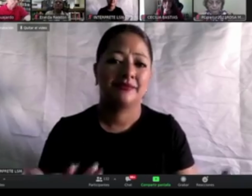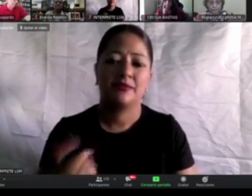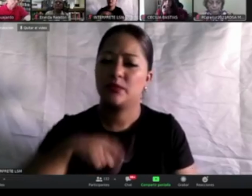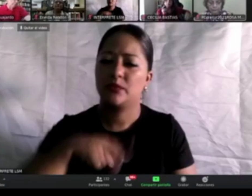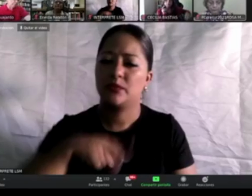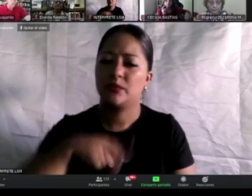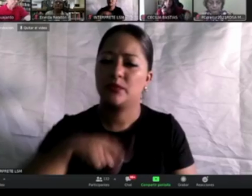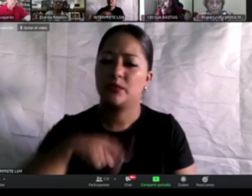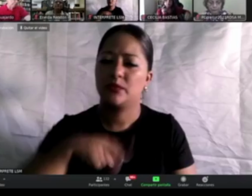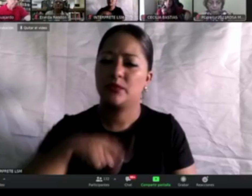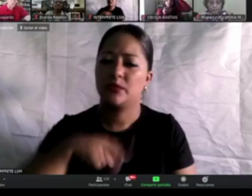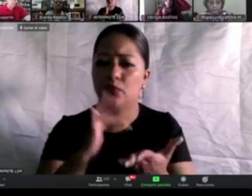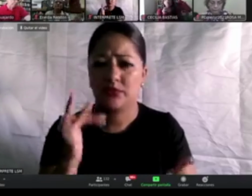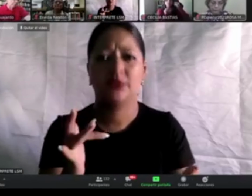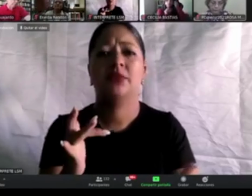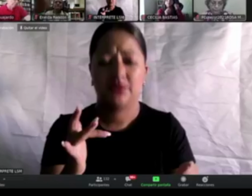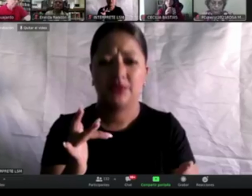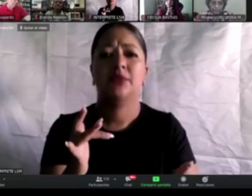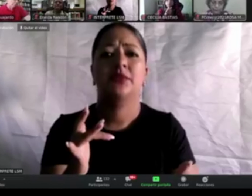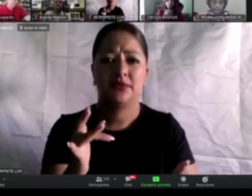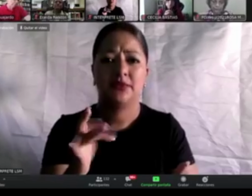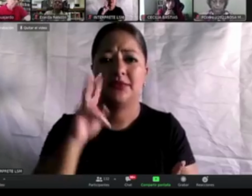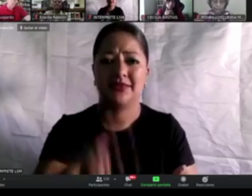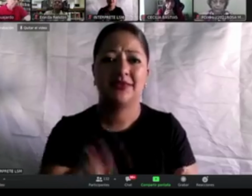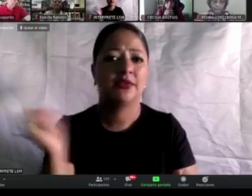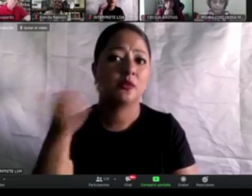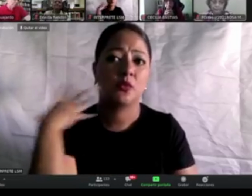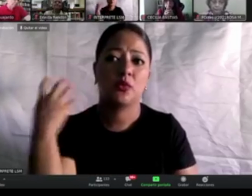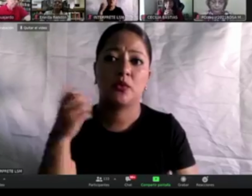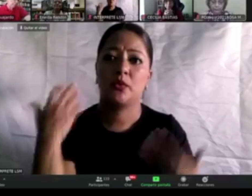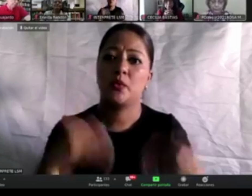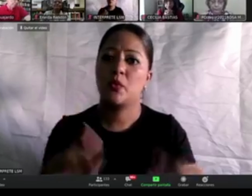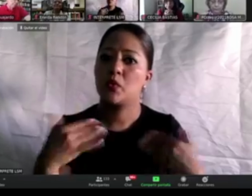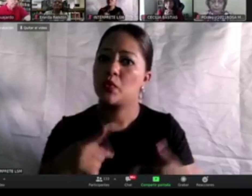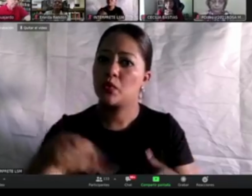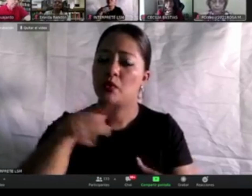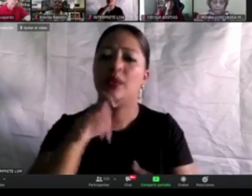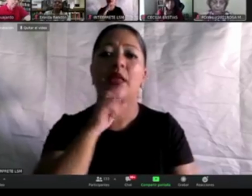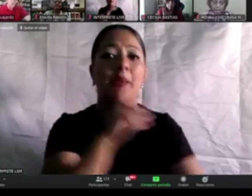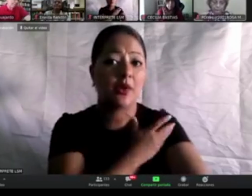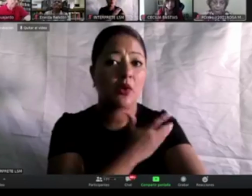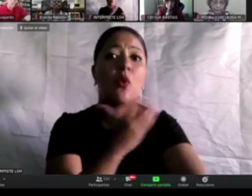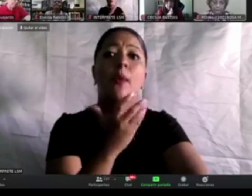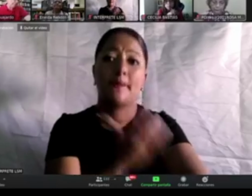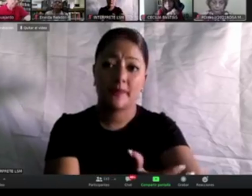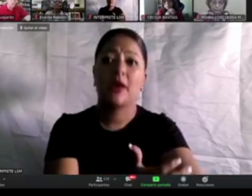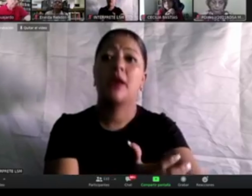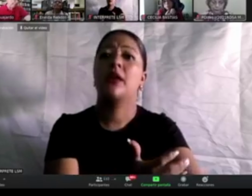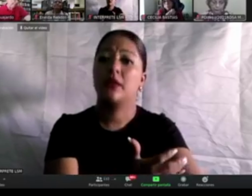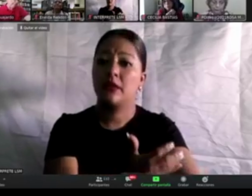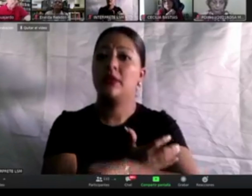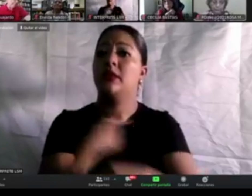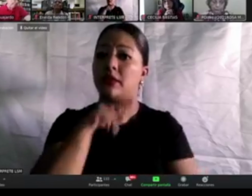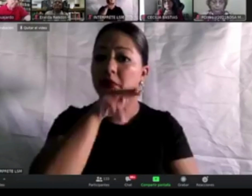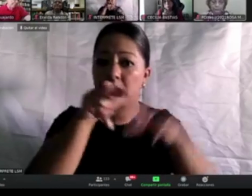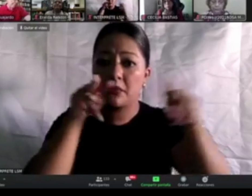infinitamente y más que nada a una a los ponentes y a los compañeros que